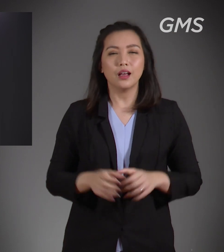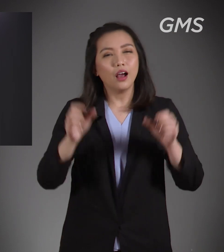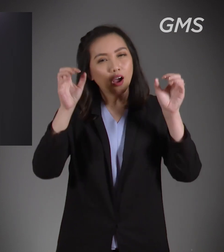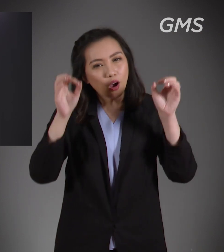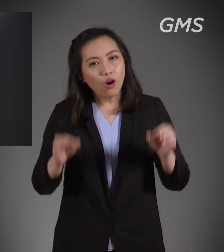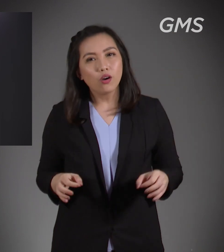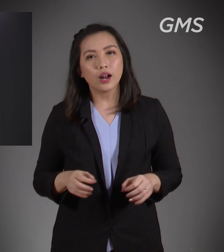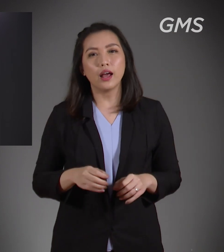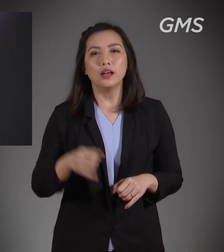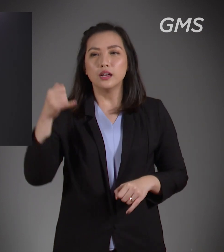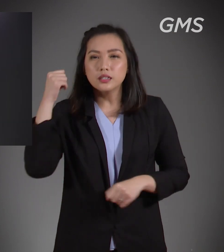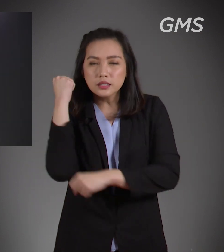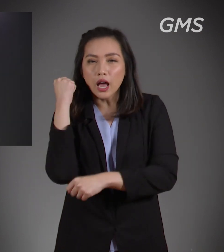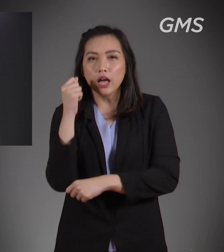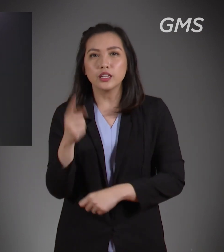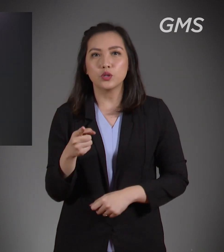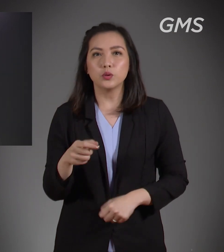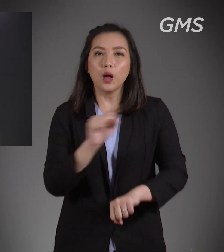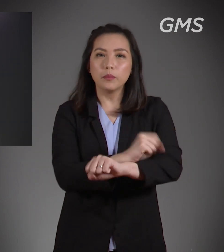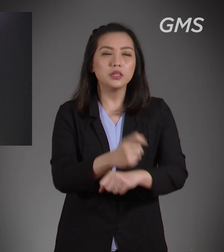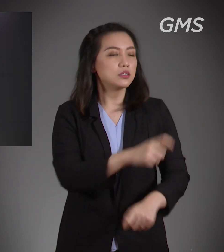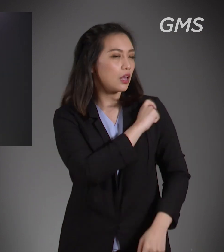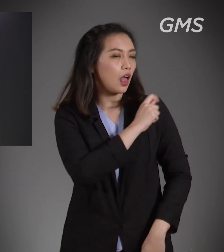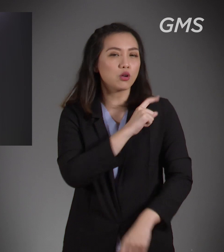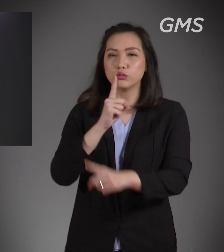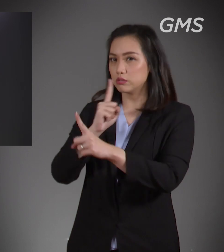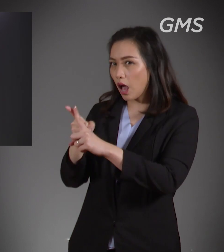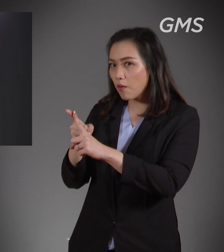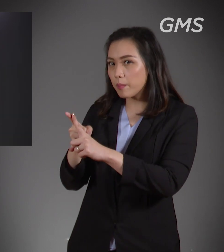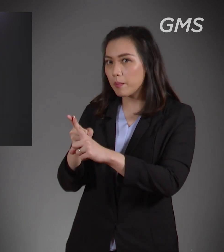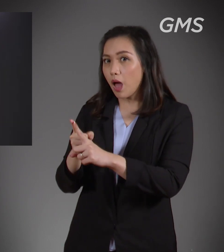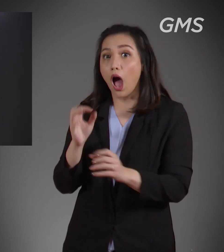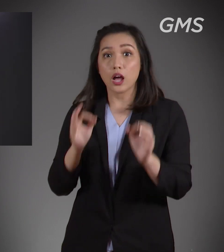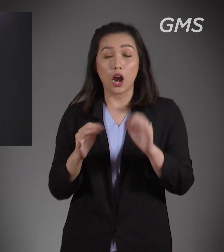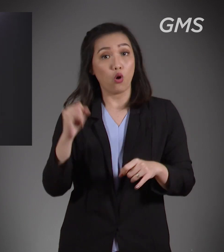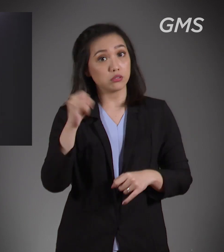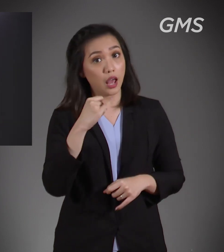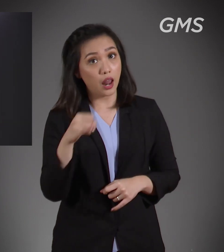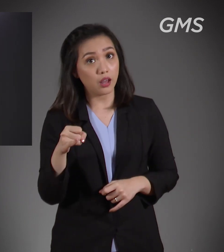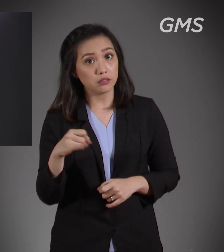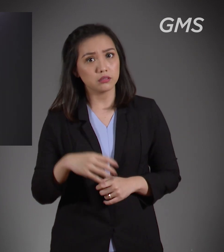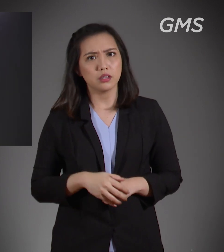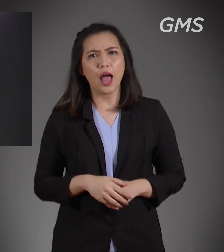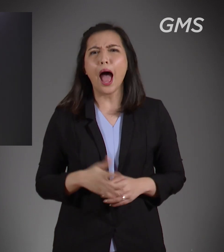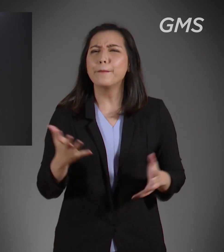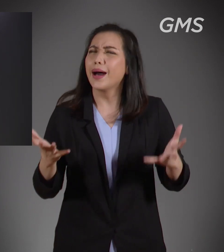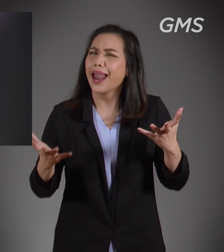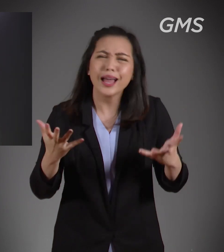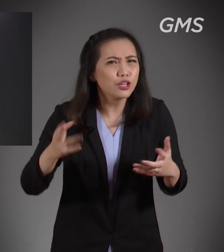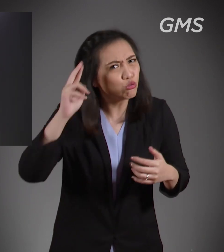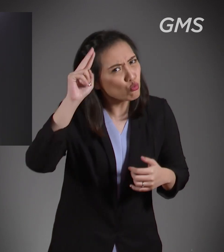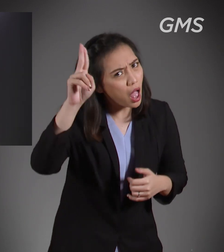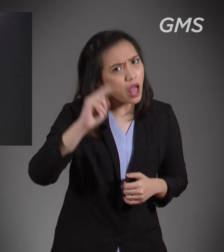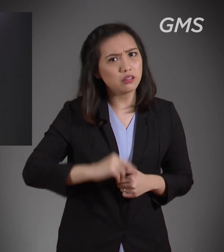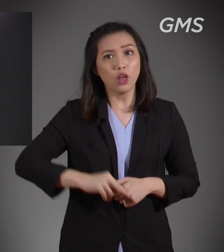dengan perbuatannya. Kalau dia merusak sesuatu, menghancurkan sesuatu. Tuhan kita itu baik. Dan Tuhan kita itu